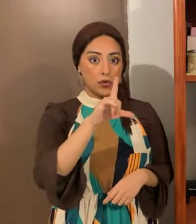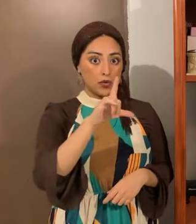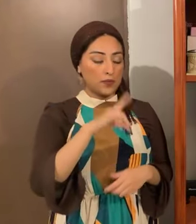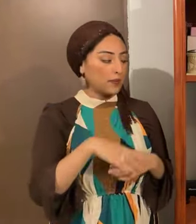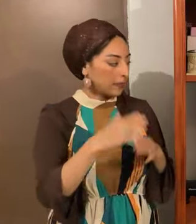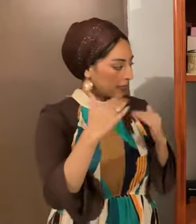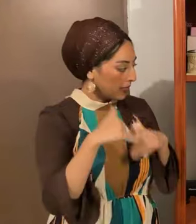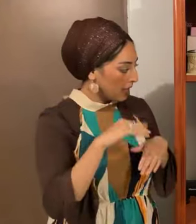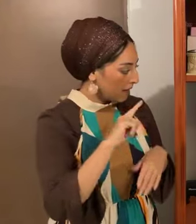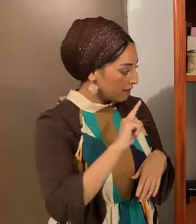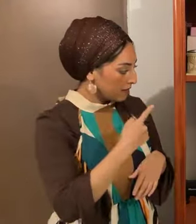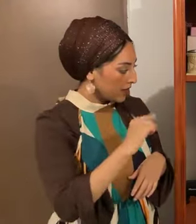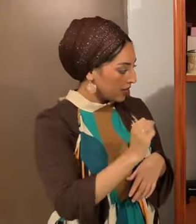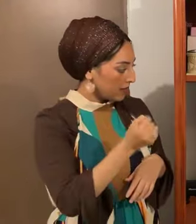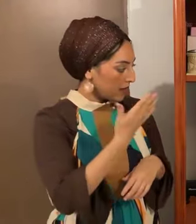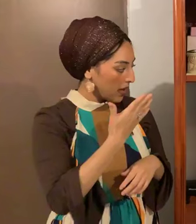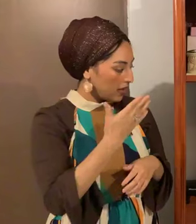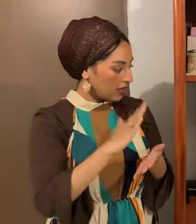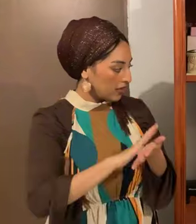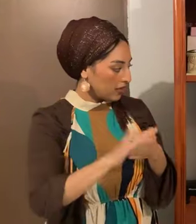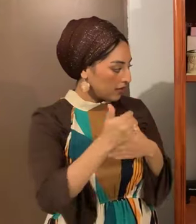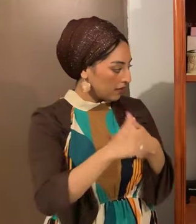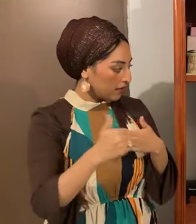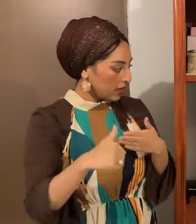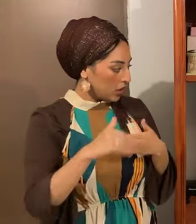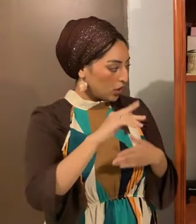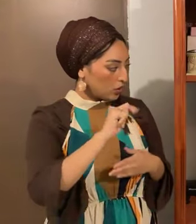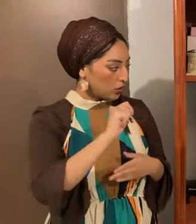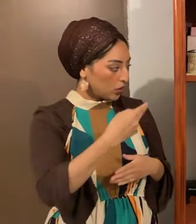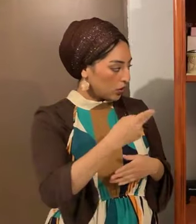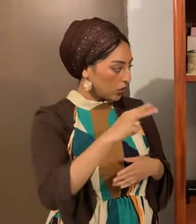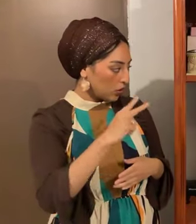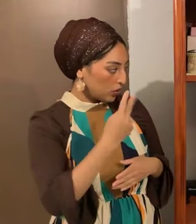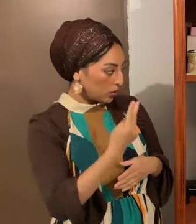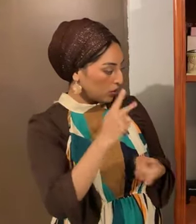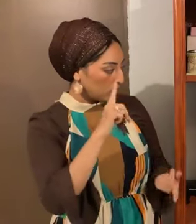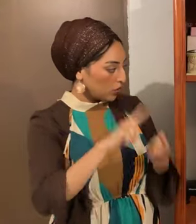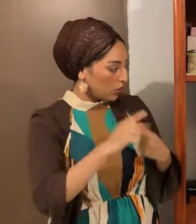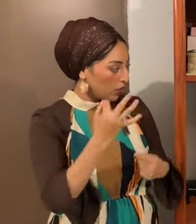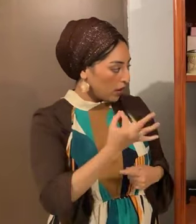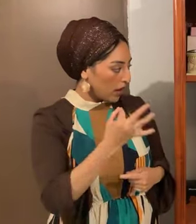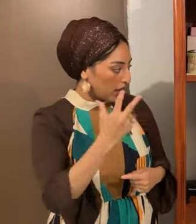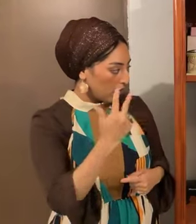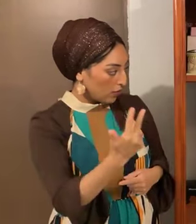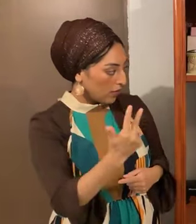Primer Shabbat de Hamatzot, jueves 2 al viernes 3 de abril.